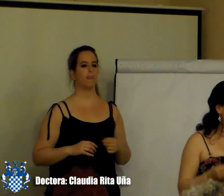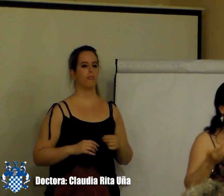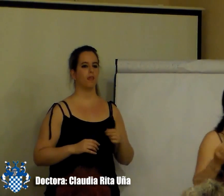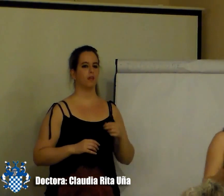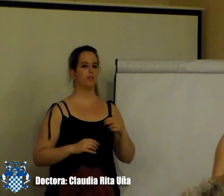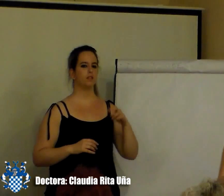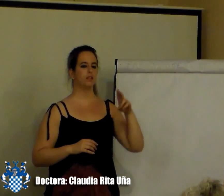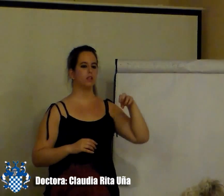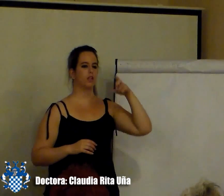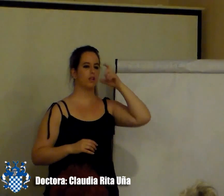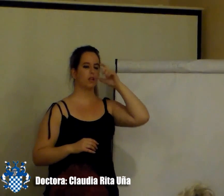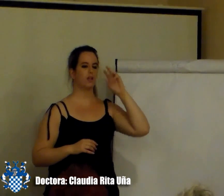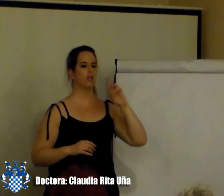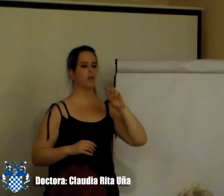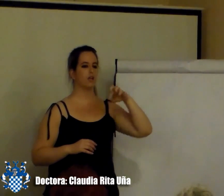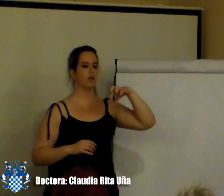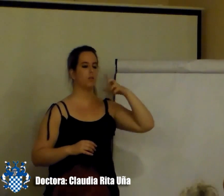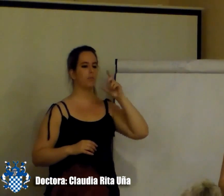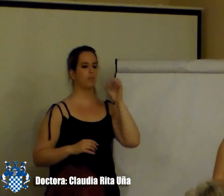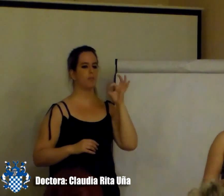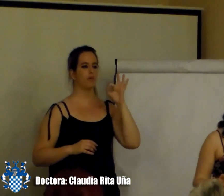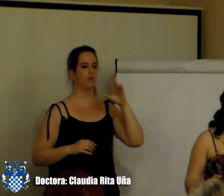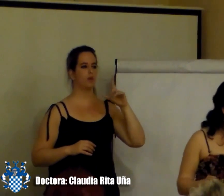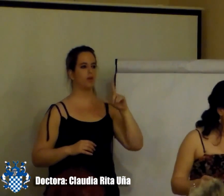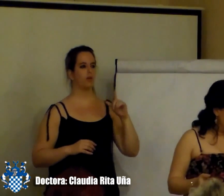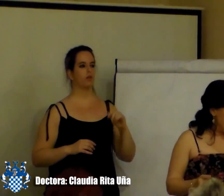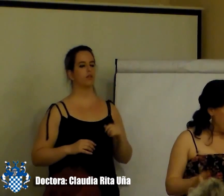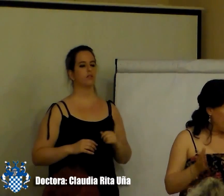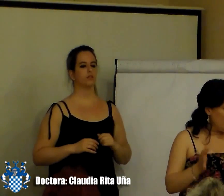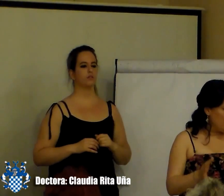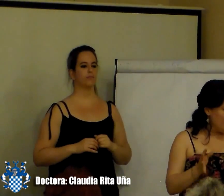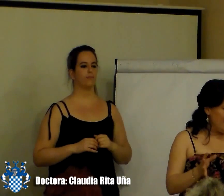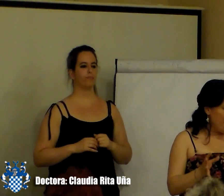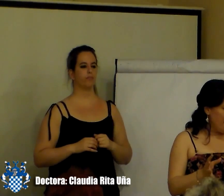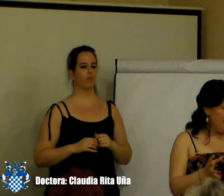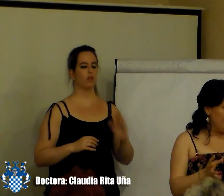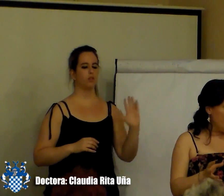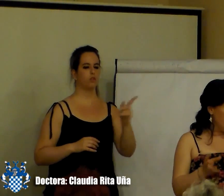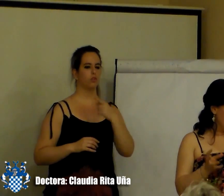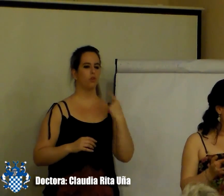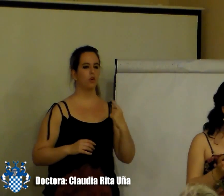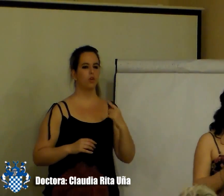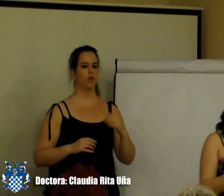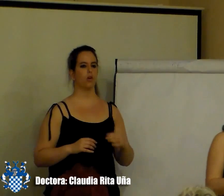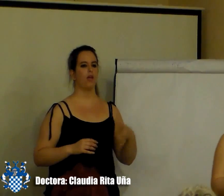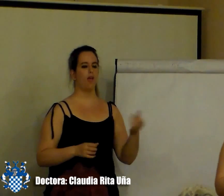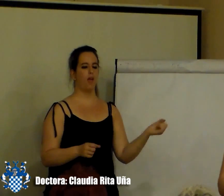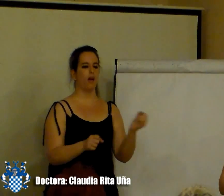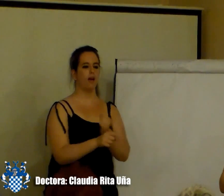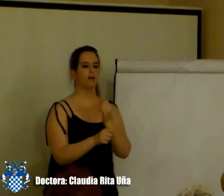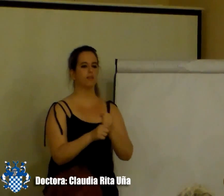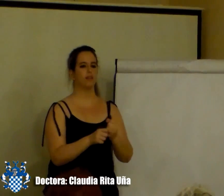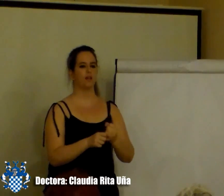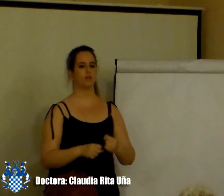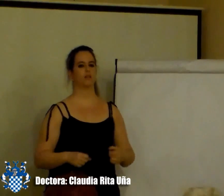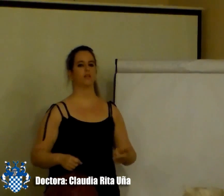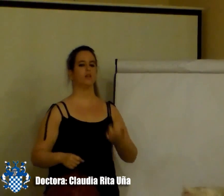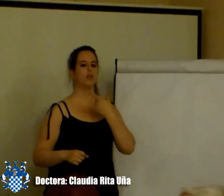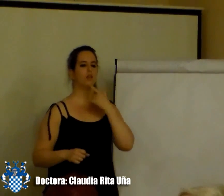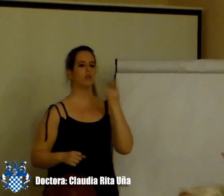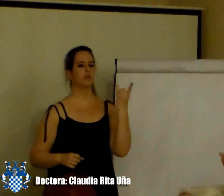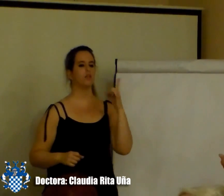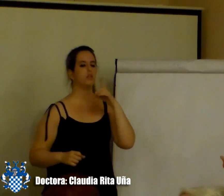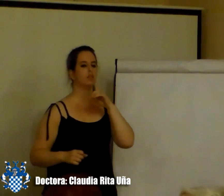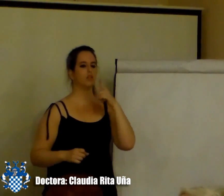norepinefrina y un aumento de la sustancia P. Todo lo primero que dije, esta sustancia P, tiene que ver con el aumento de